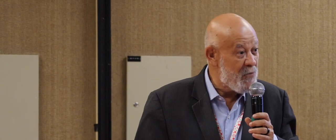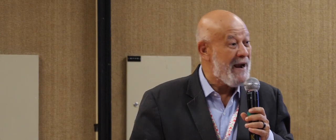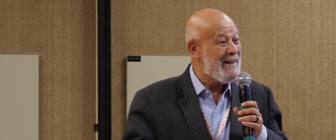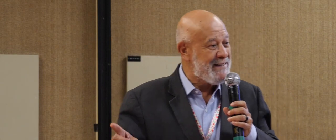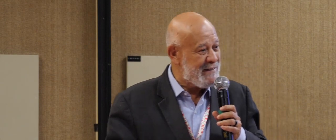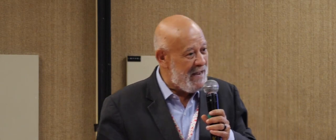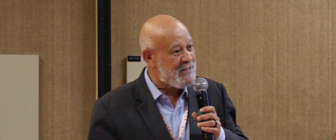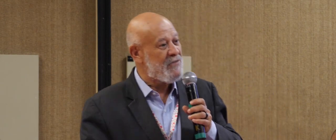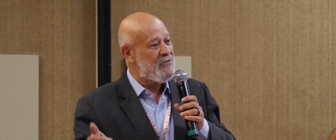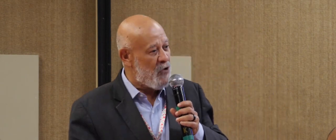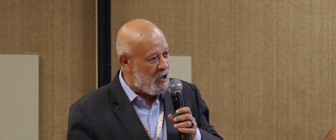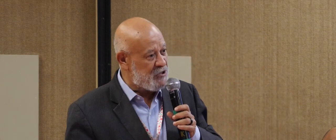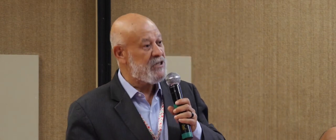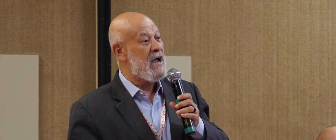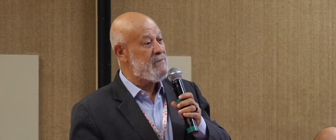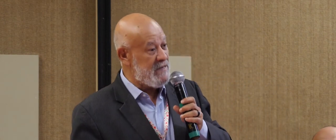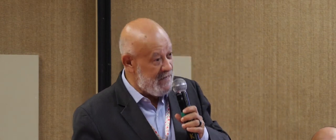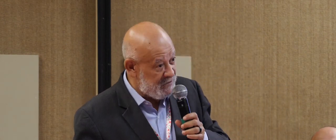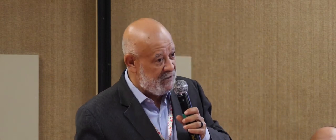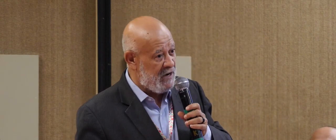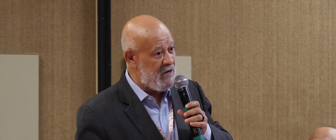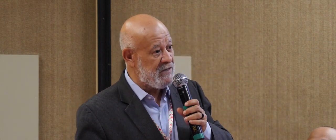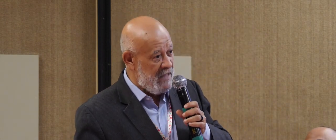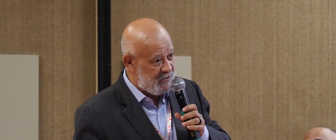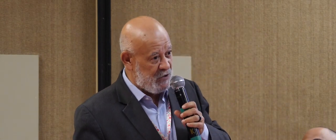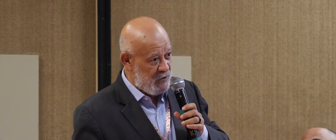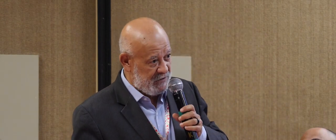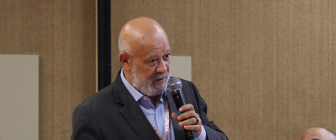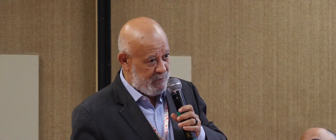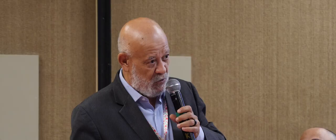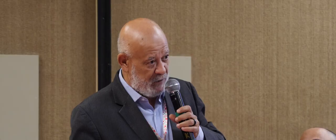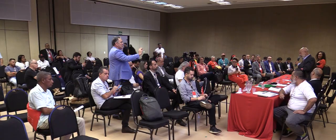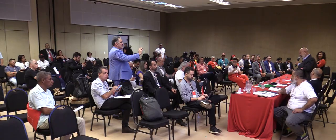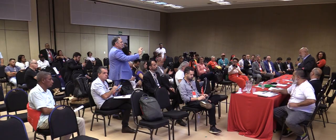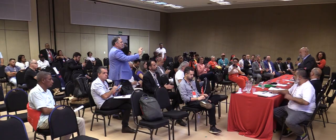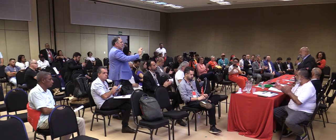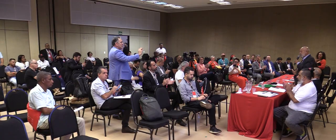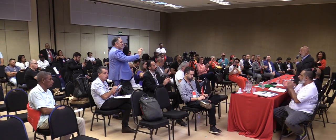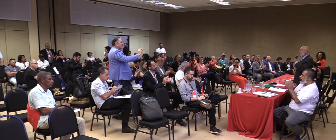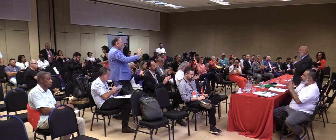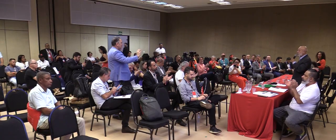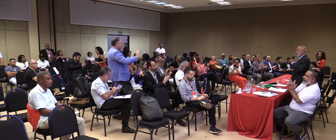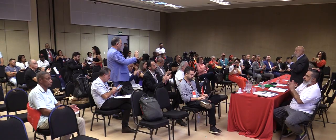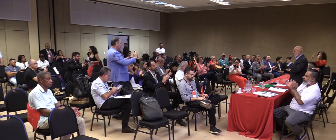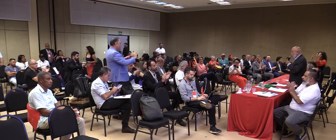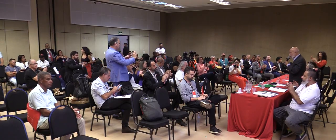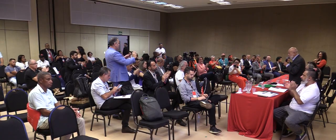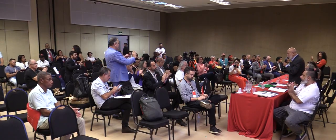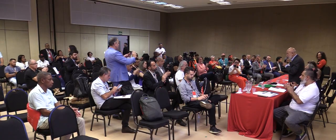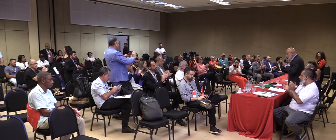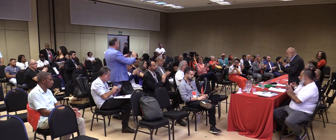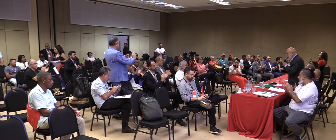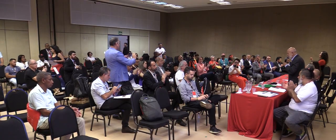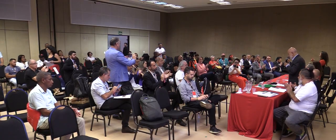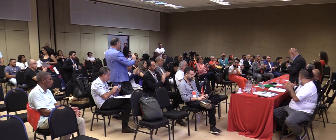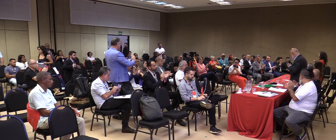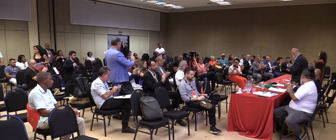mesa uma candidata forte, a ministra da Segurança Pública, tem o nosso apoio.